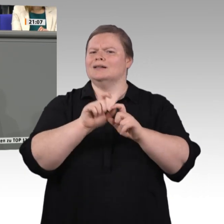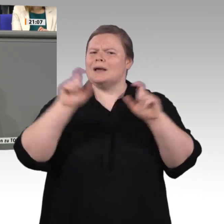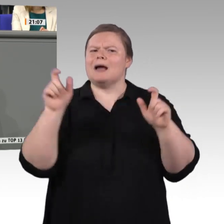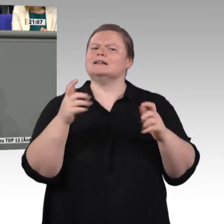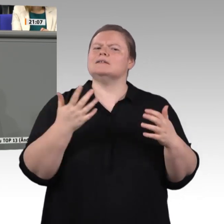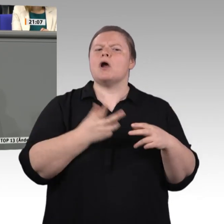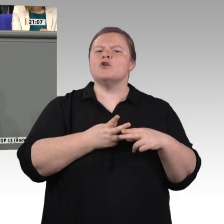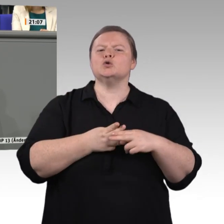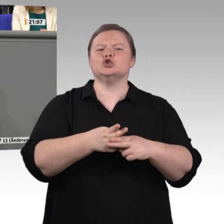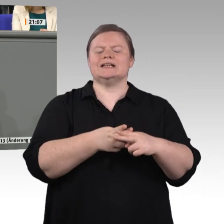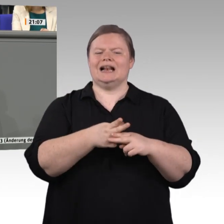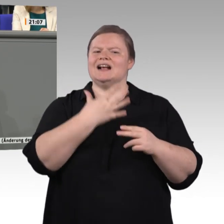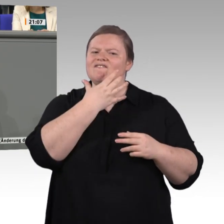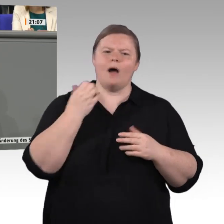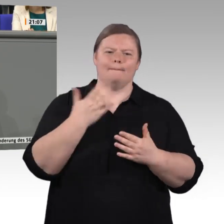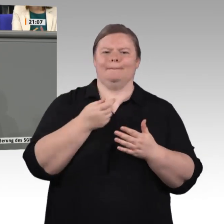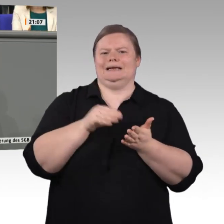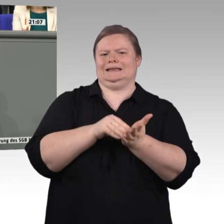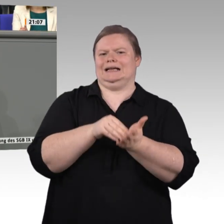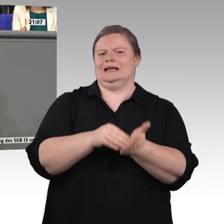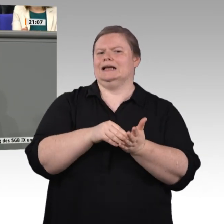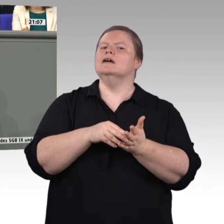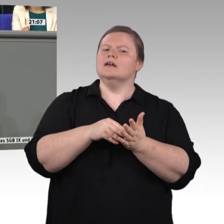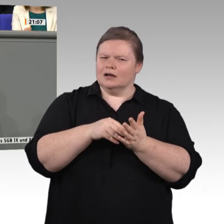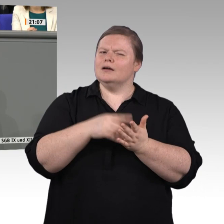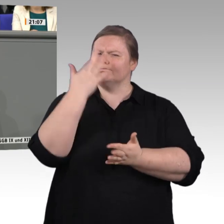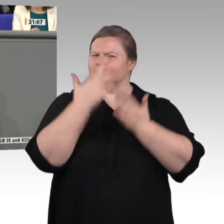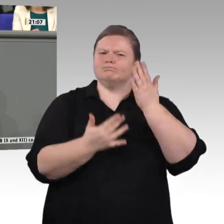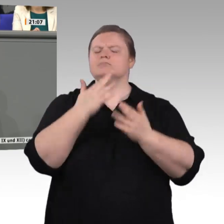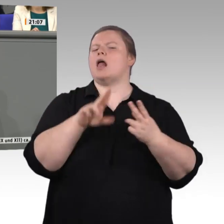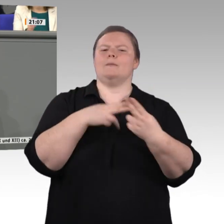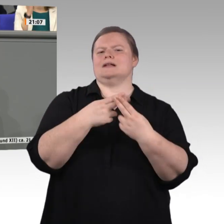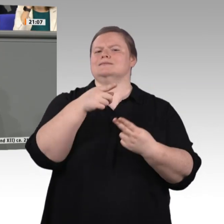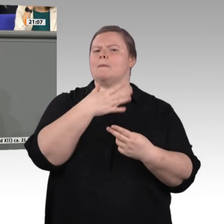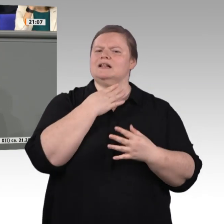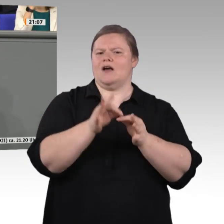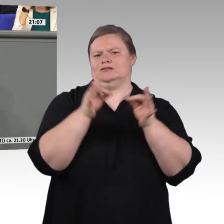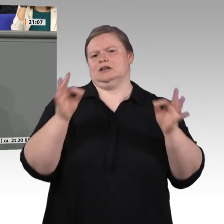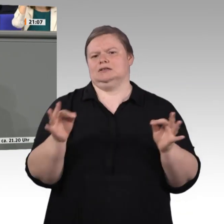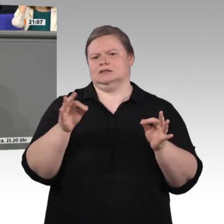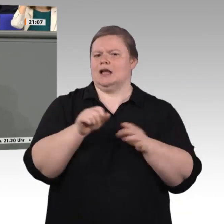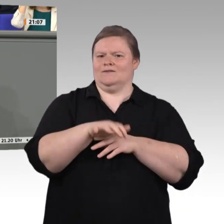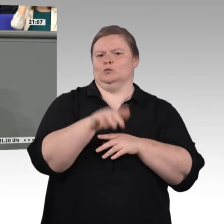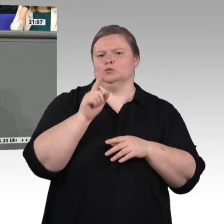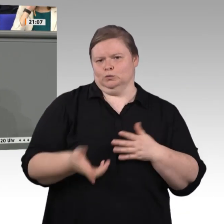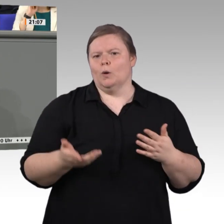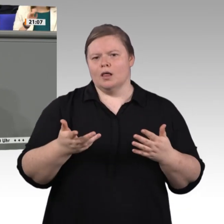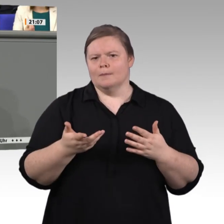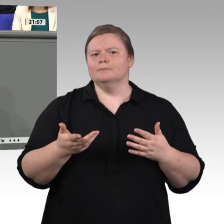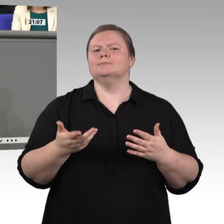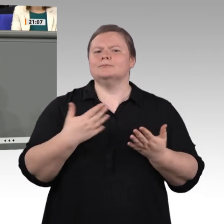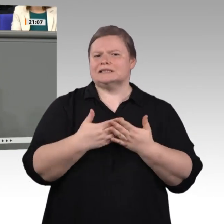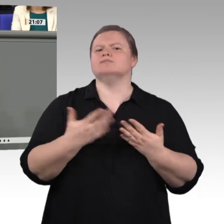entsprechenden Vergleichszahlen heranzuziehen sind. Und als weiteren Punkt, den ich erwähnen möchte, sind es eben die